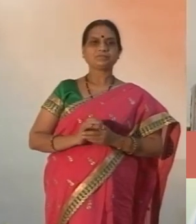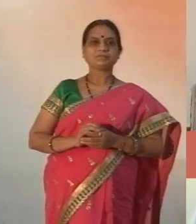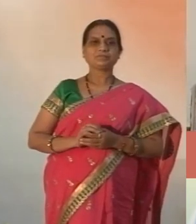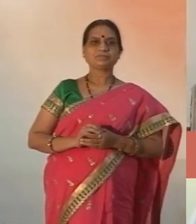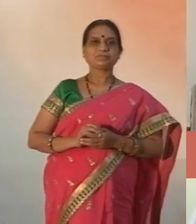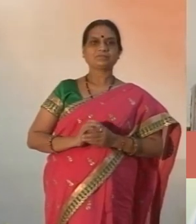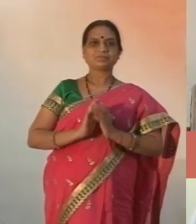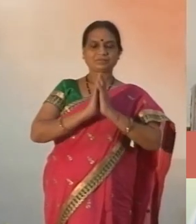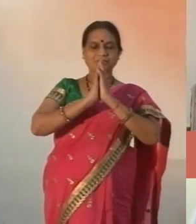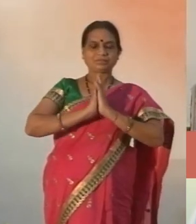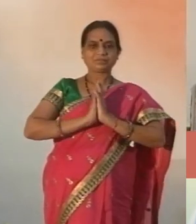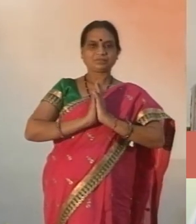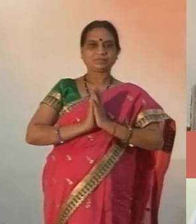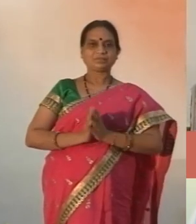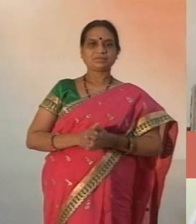भगवान को